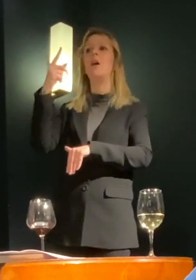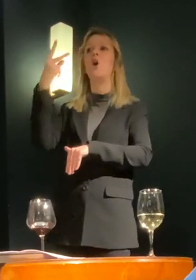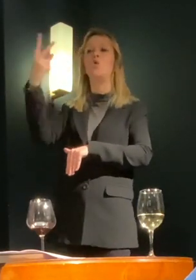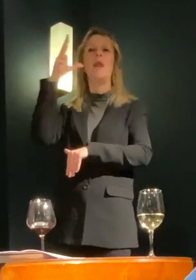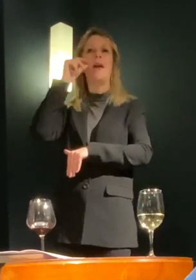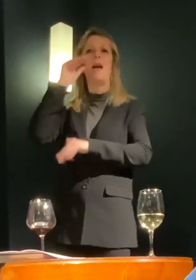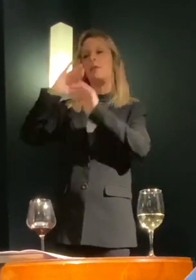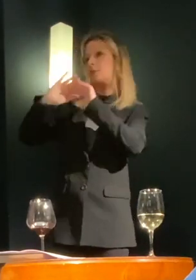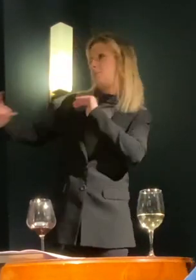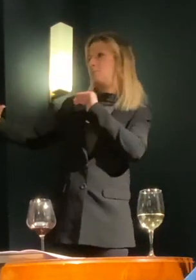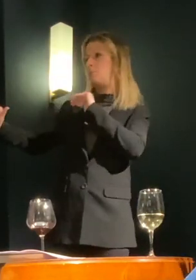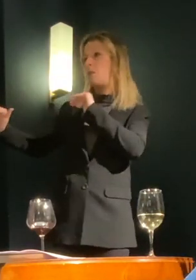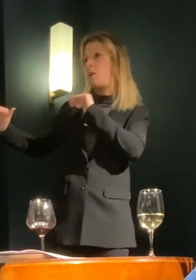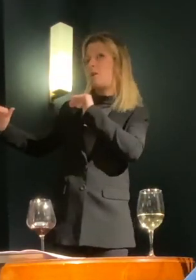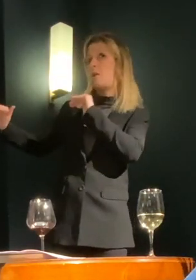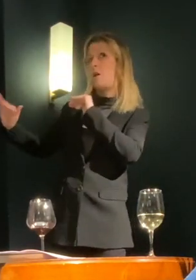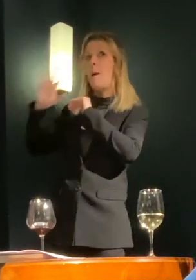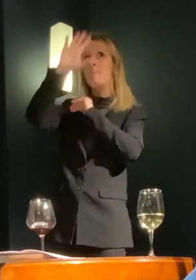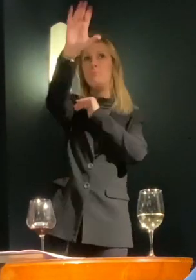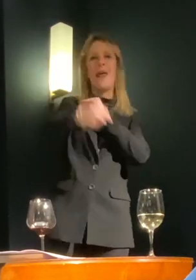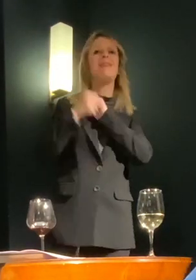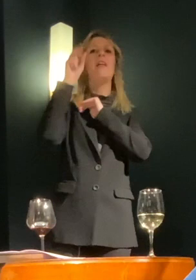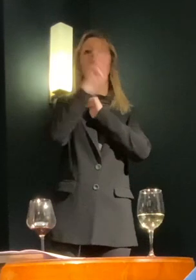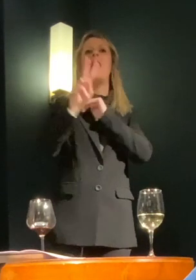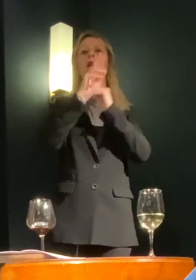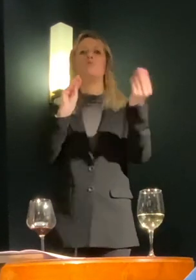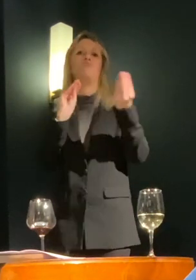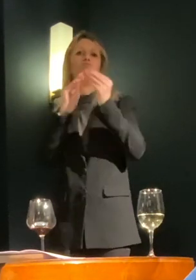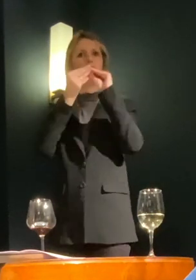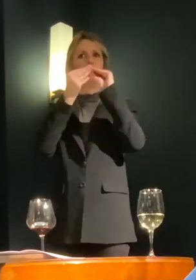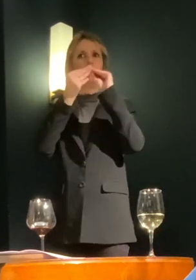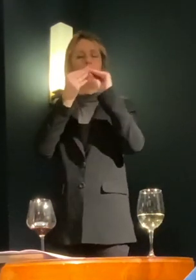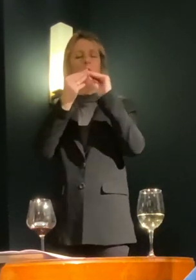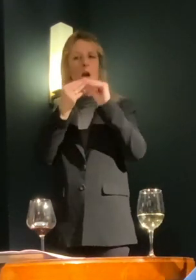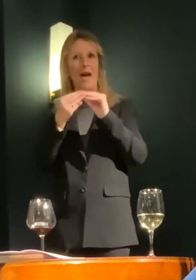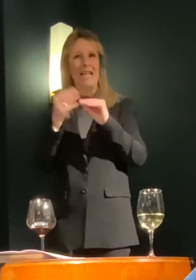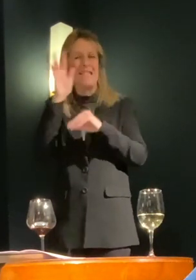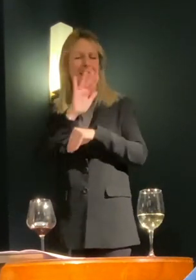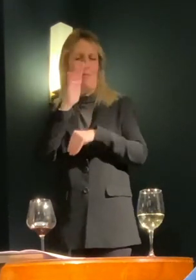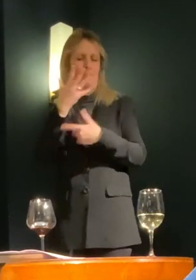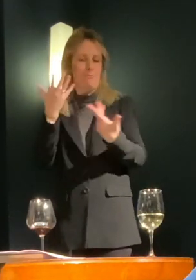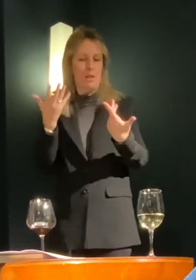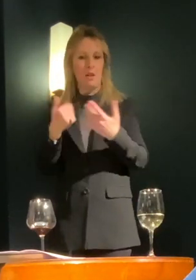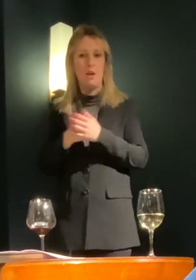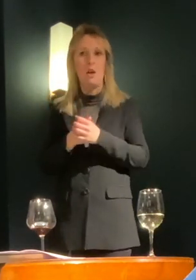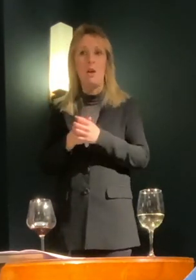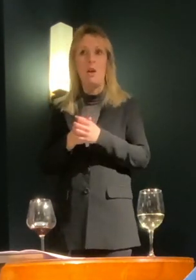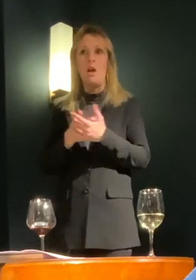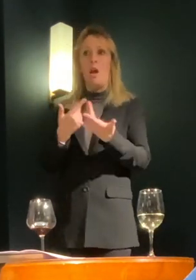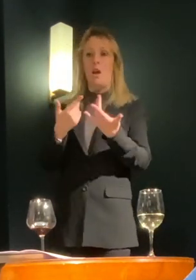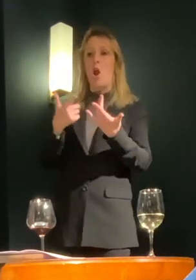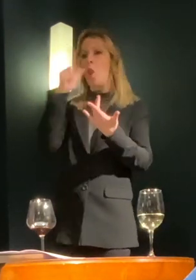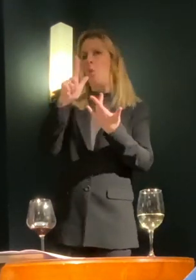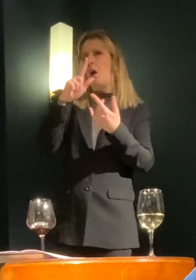prende Valerio e lo bacia in bocca fingendo che sia il suo fidanzato. Poi Luca torna a fare la festa facendo il cretino come ha sempre fatto, e invece per Valerio